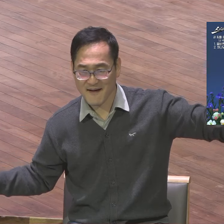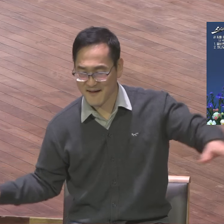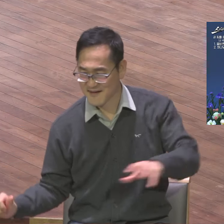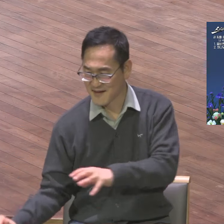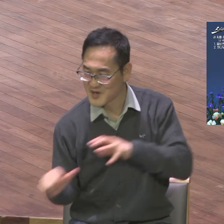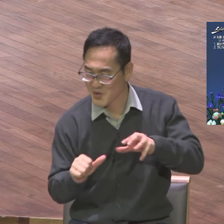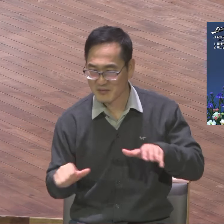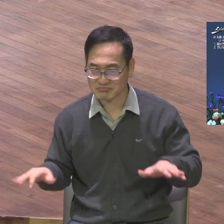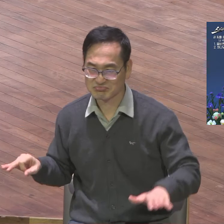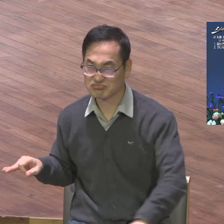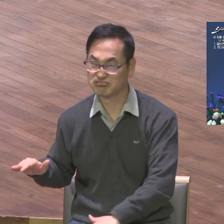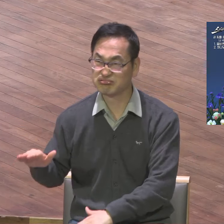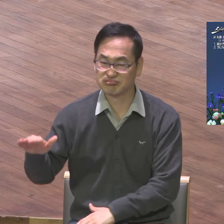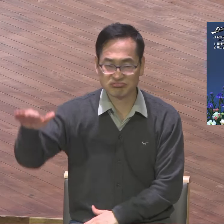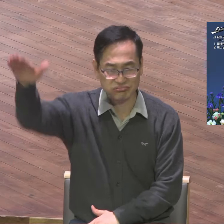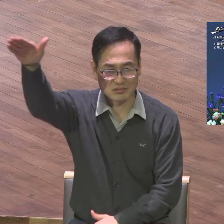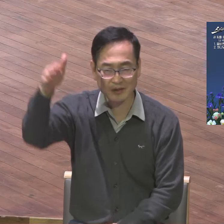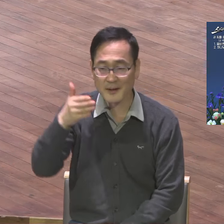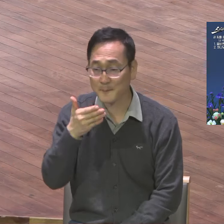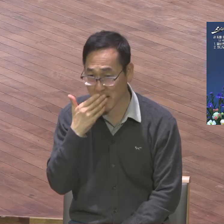강력한 힘이 있어요.